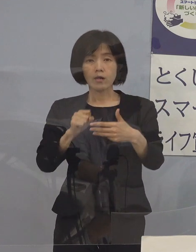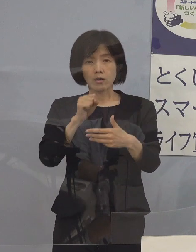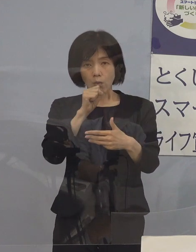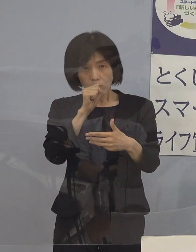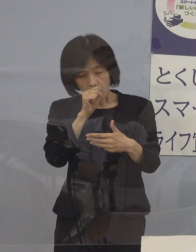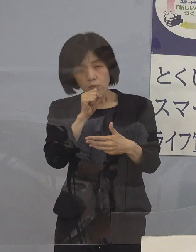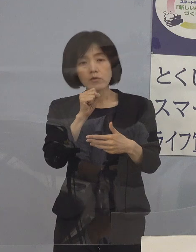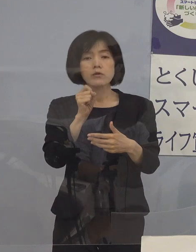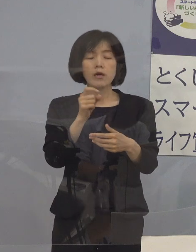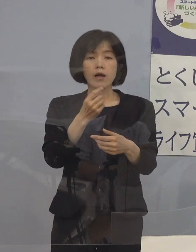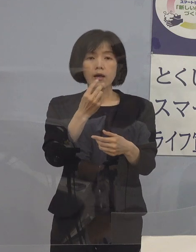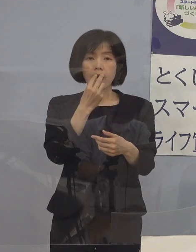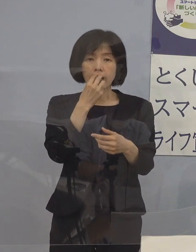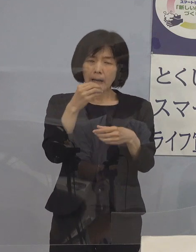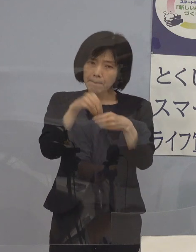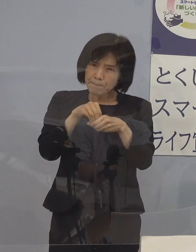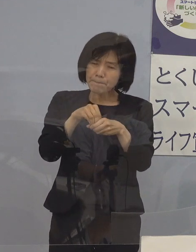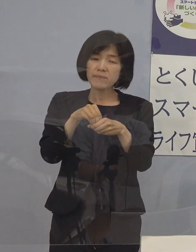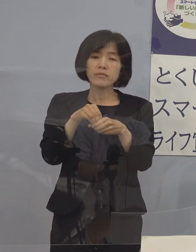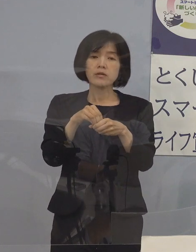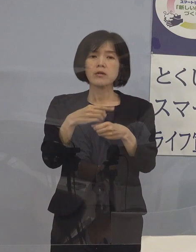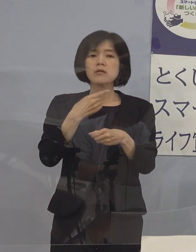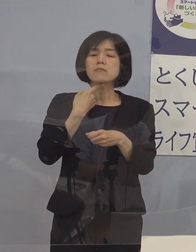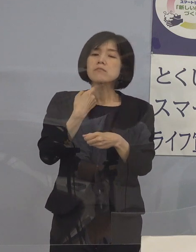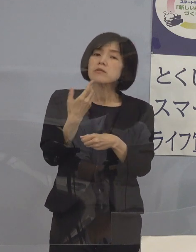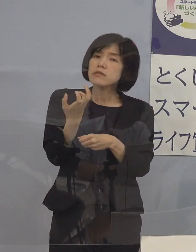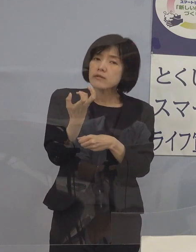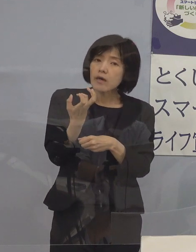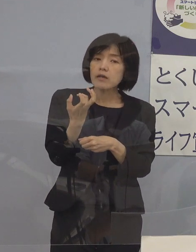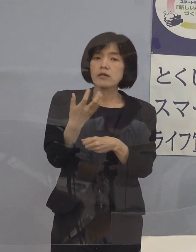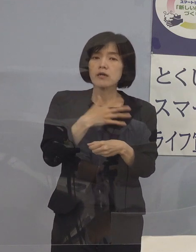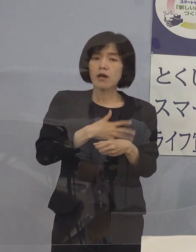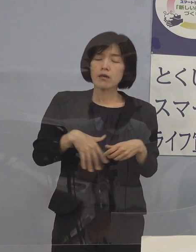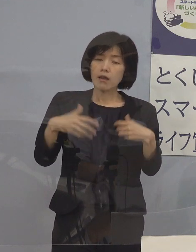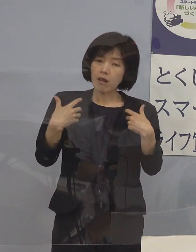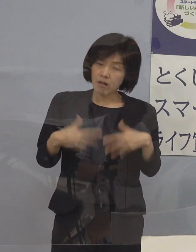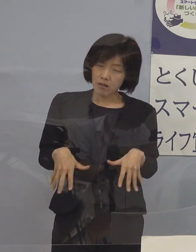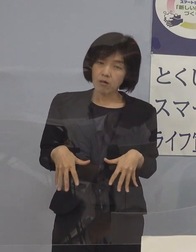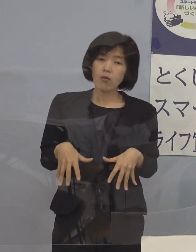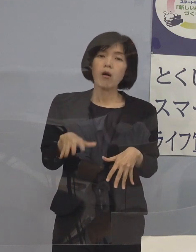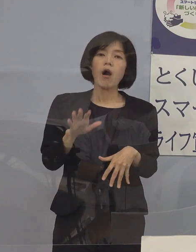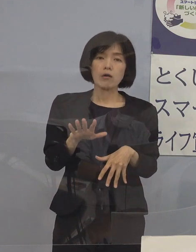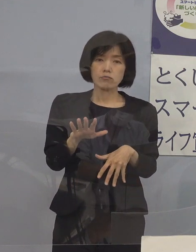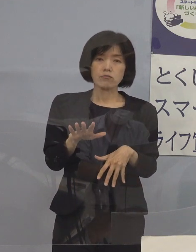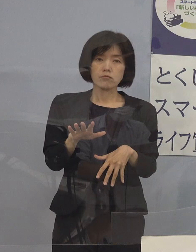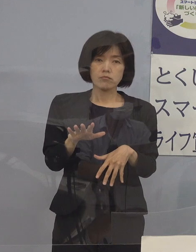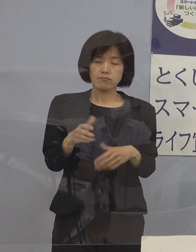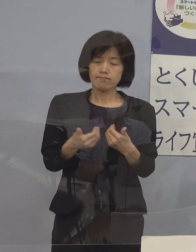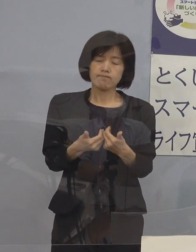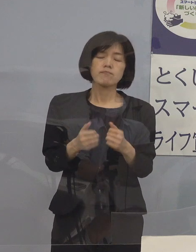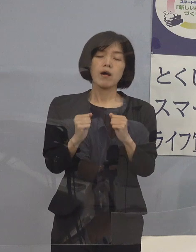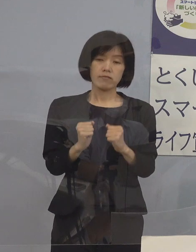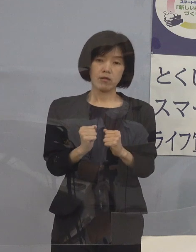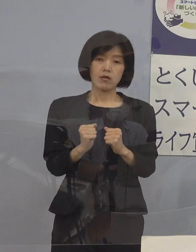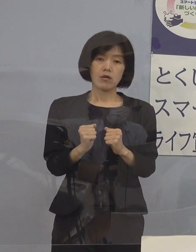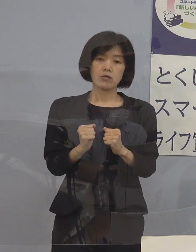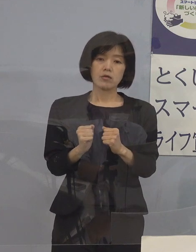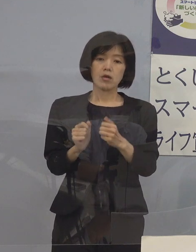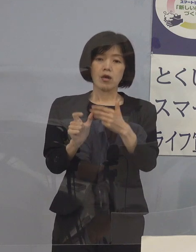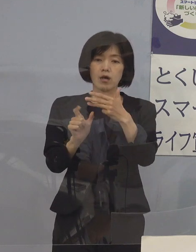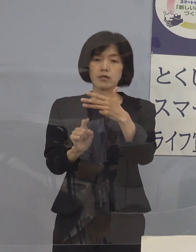鼻詰まり、咽頭痛、全身倦怠感があった。そして17